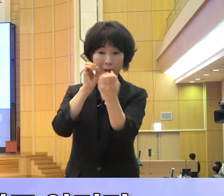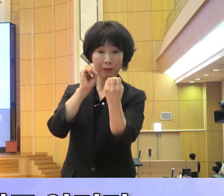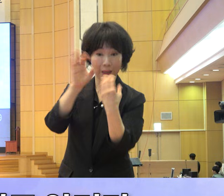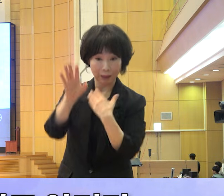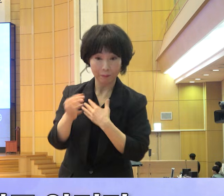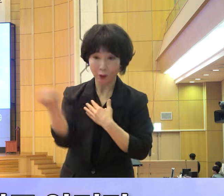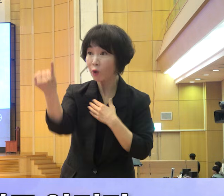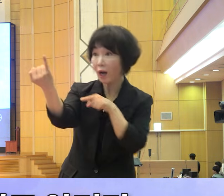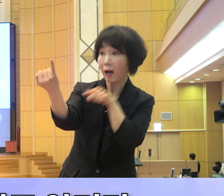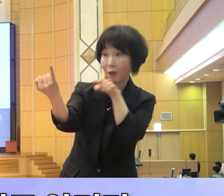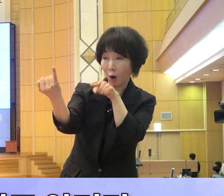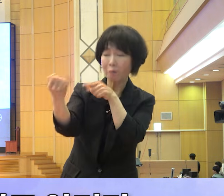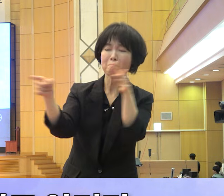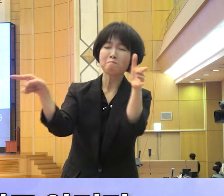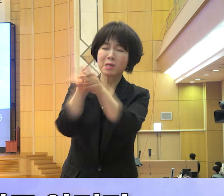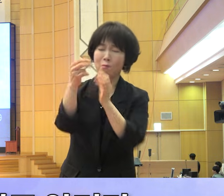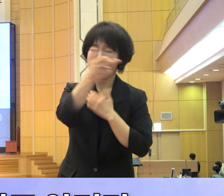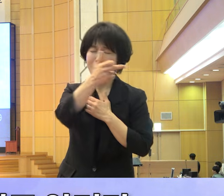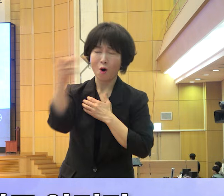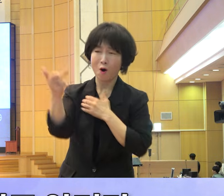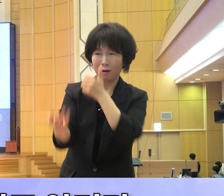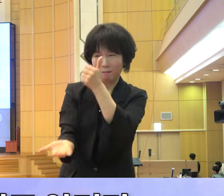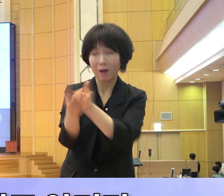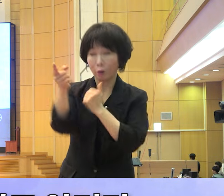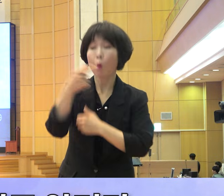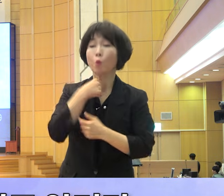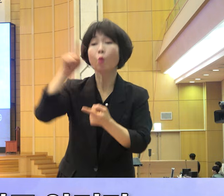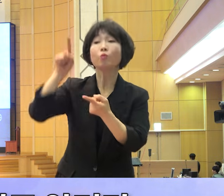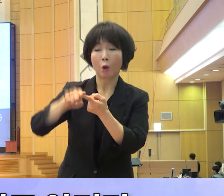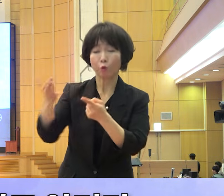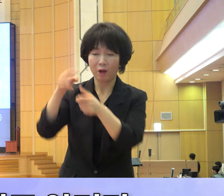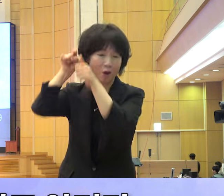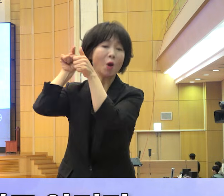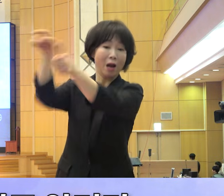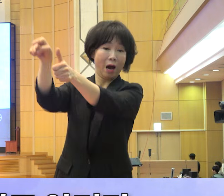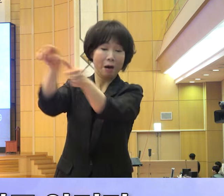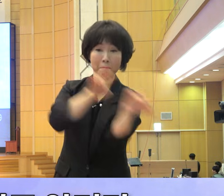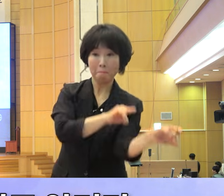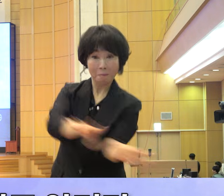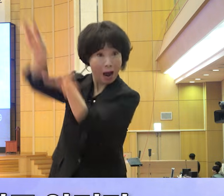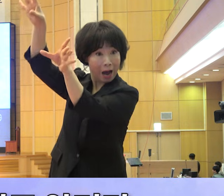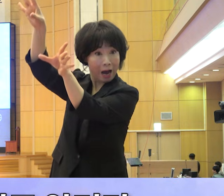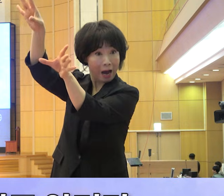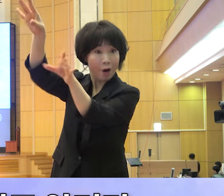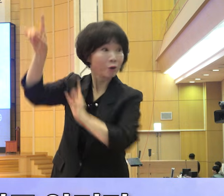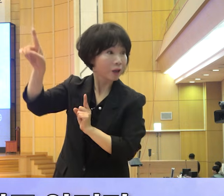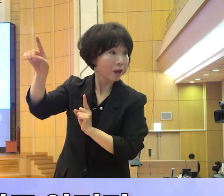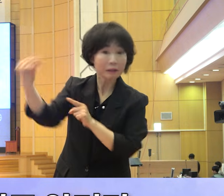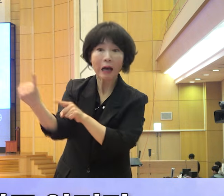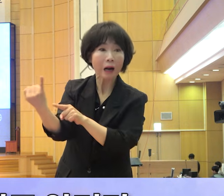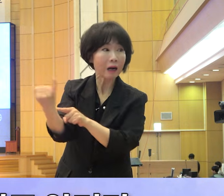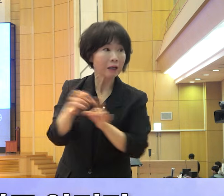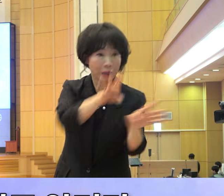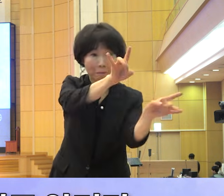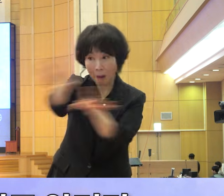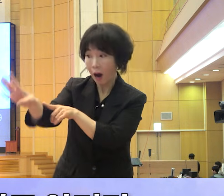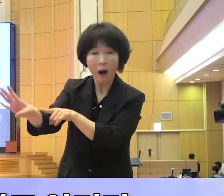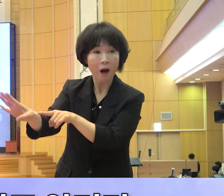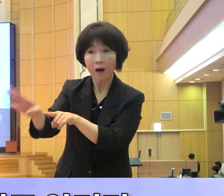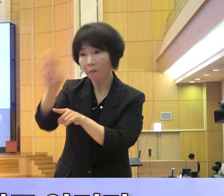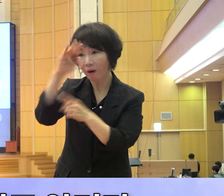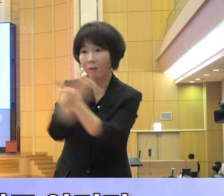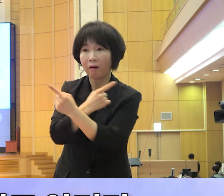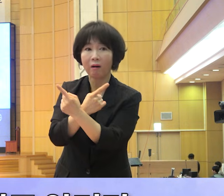여자의 내 믿음이 크도다, 내 소원대로 되리라 하시니 그때로부터 그의 딸이